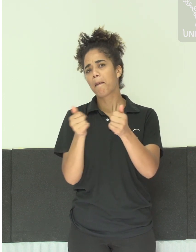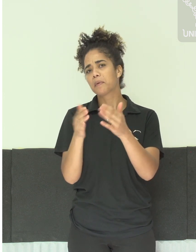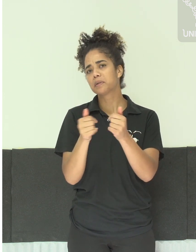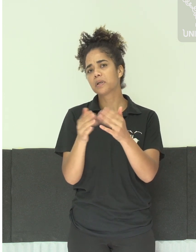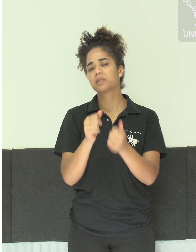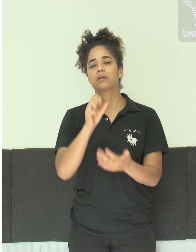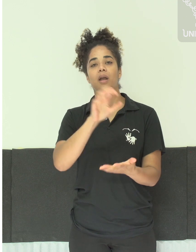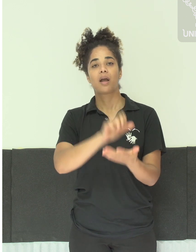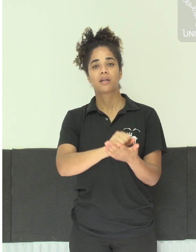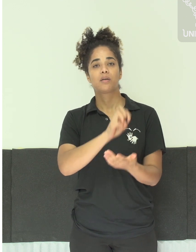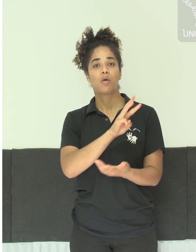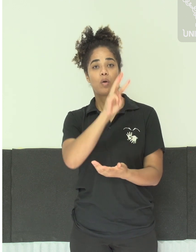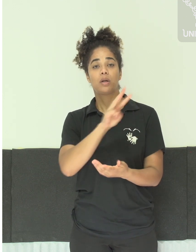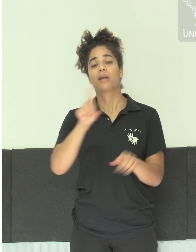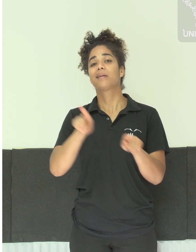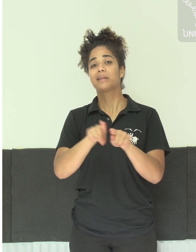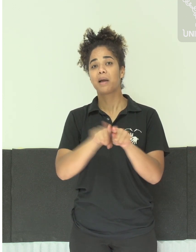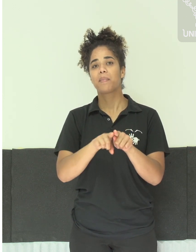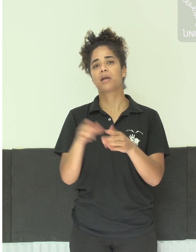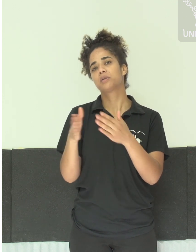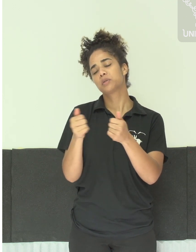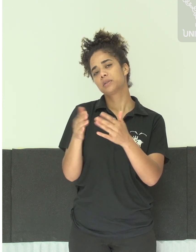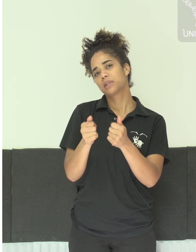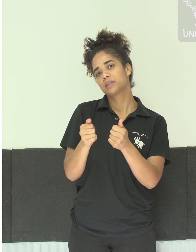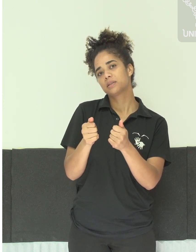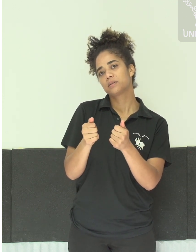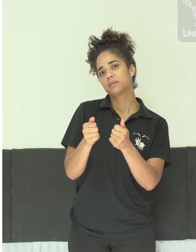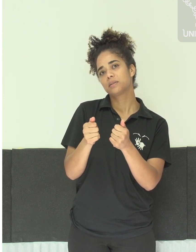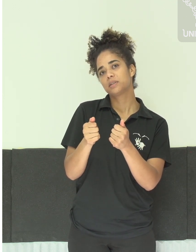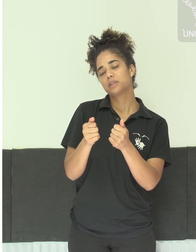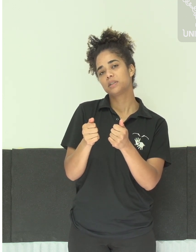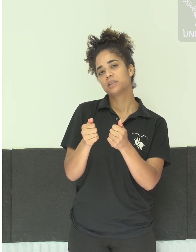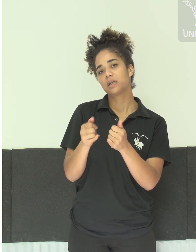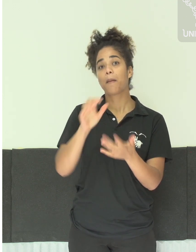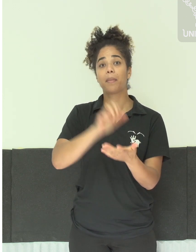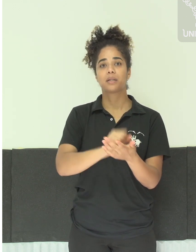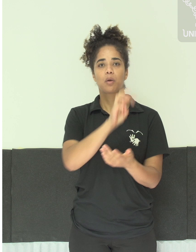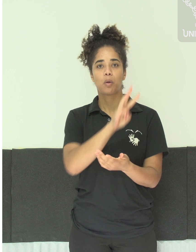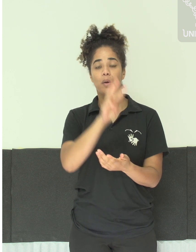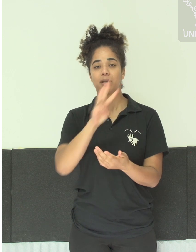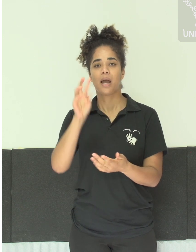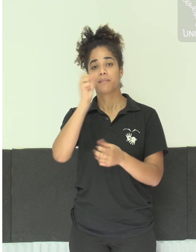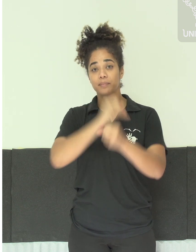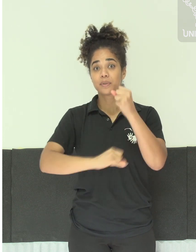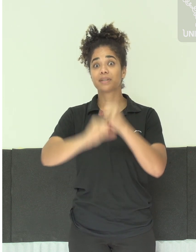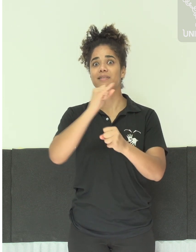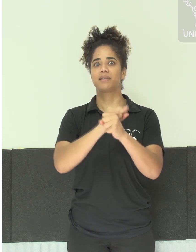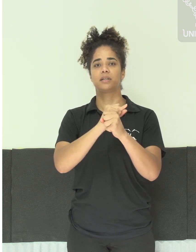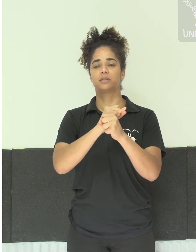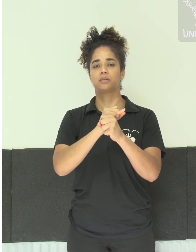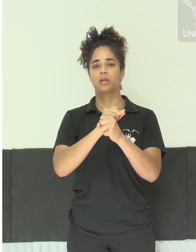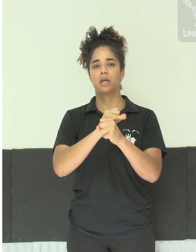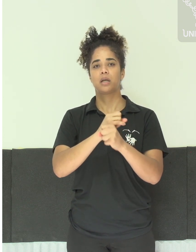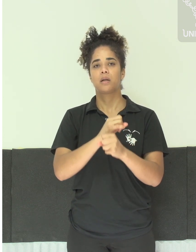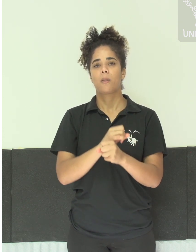e preenchimentos de formulários de matrícula online via internet, não recebido